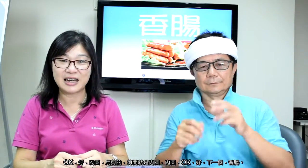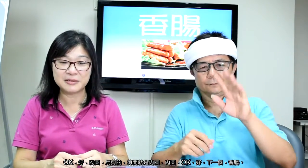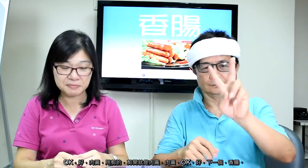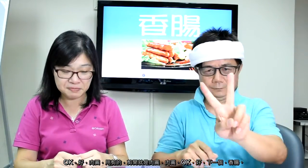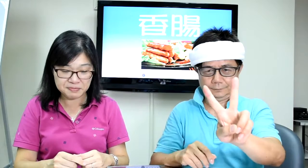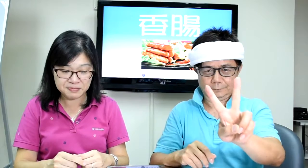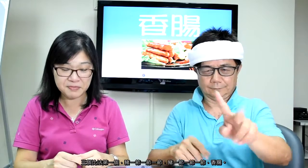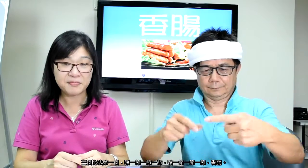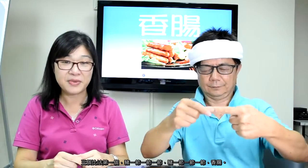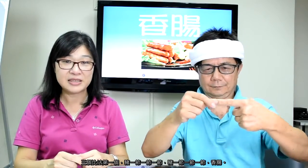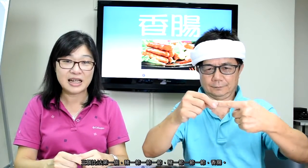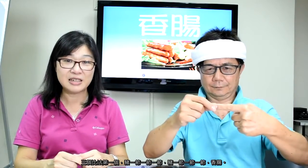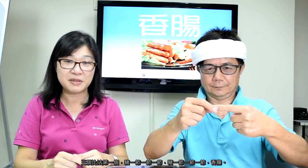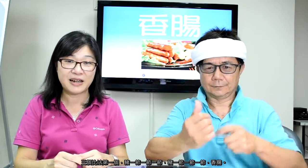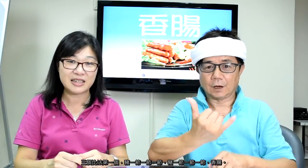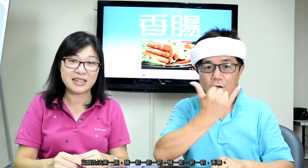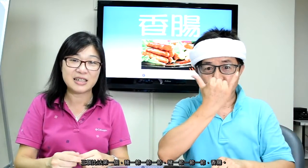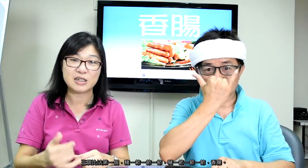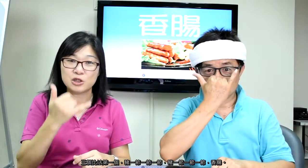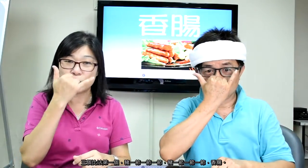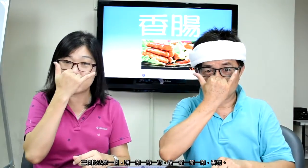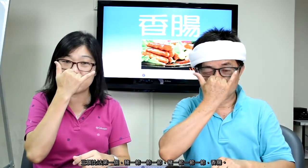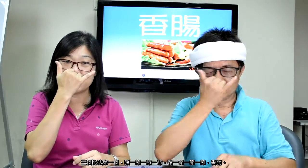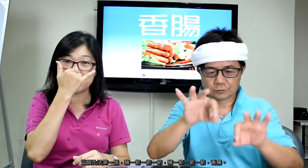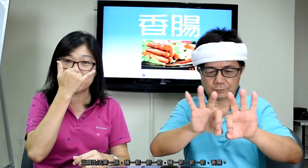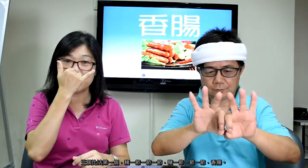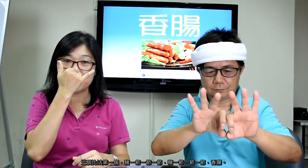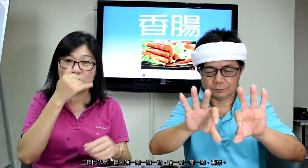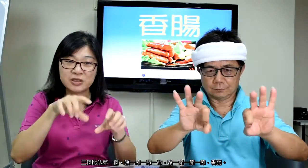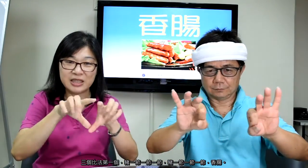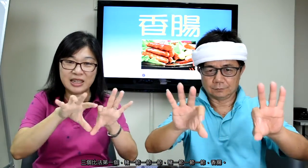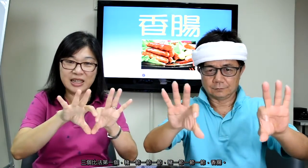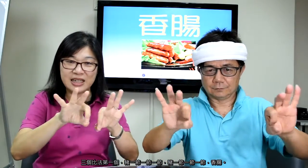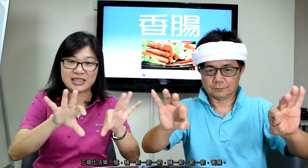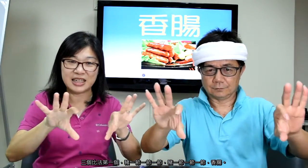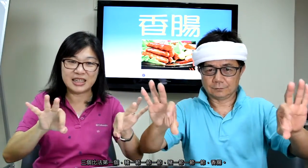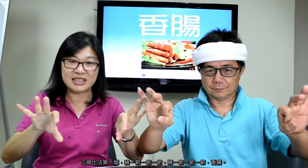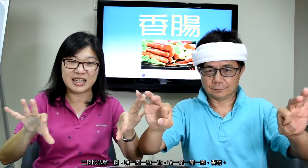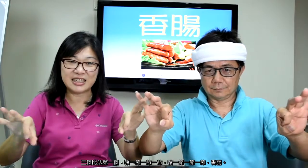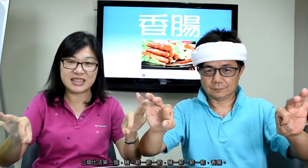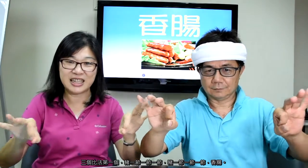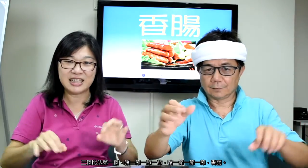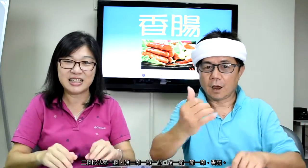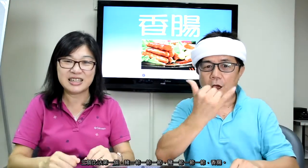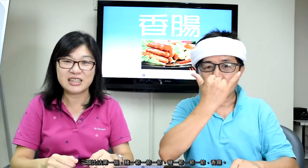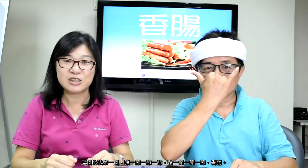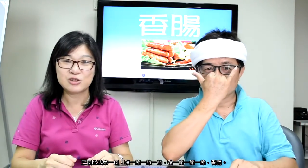肠，三个笔法，第一个猪，一节一节一节，